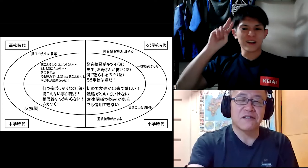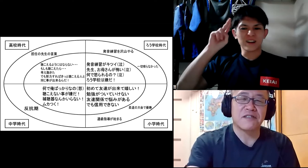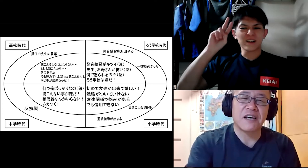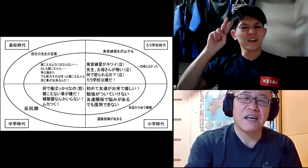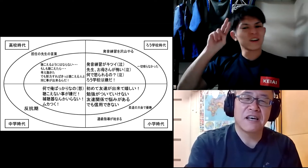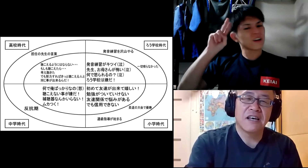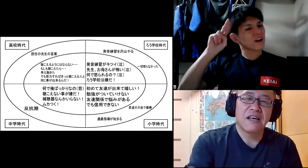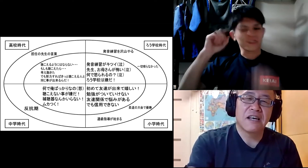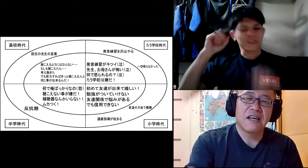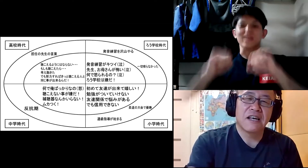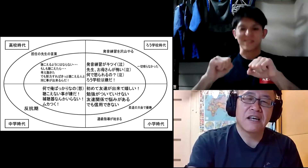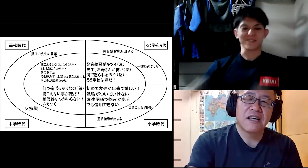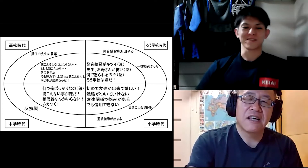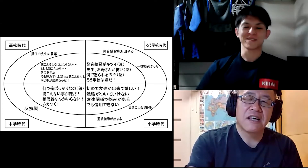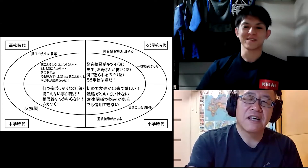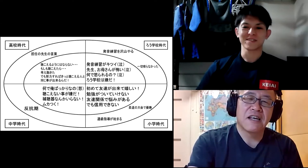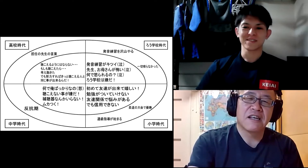で、とにかくですね。